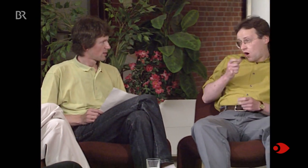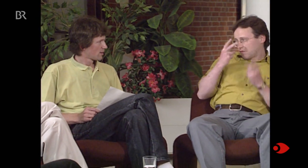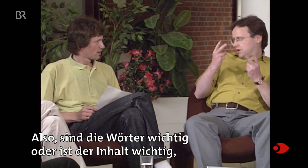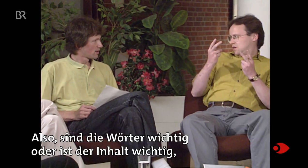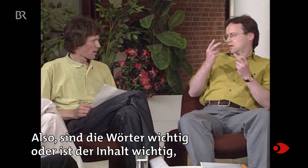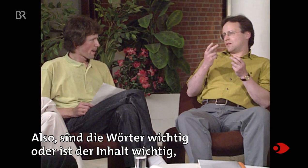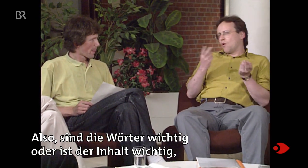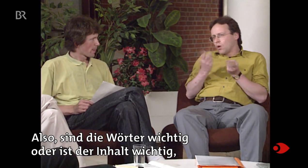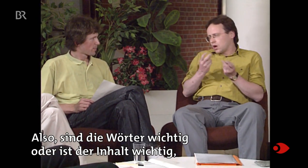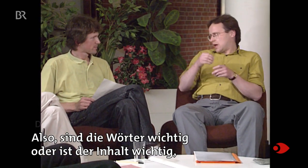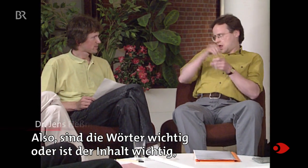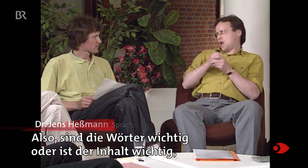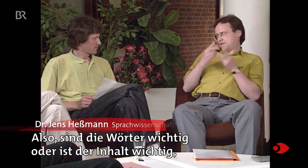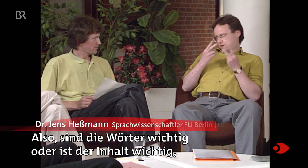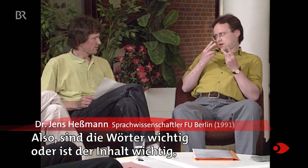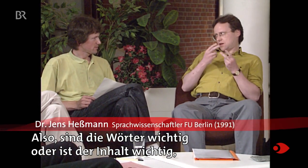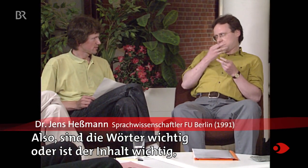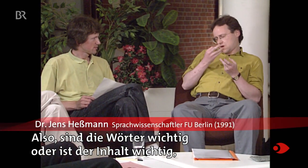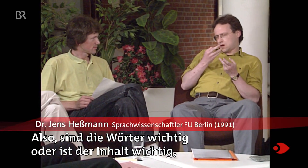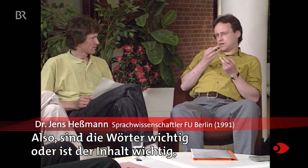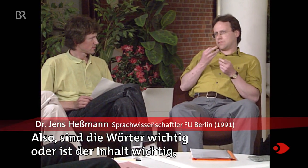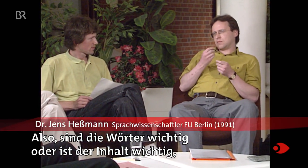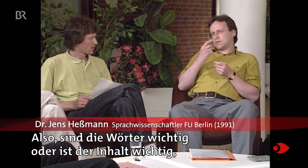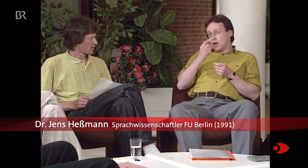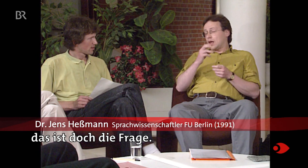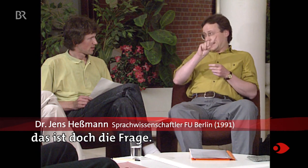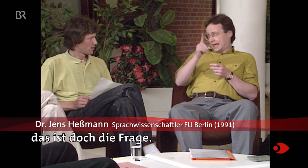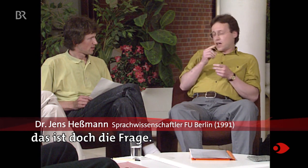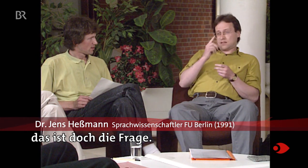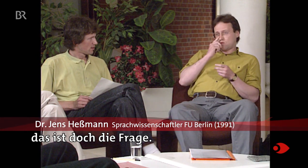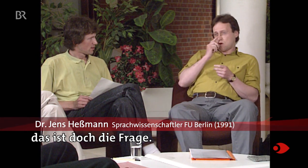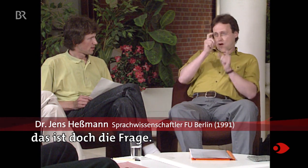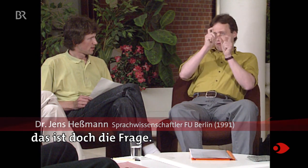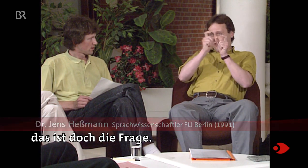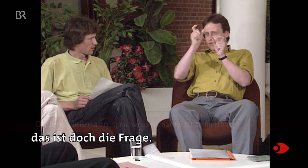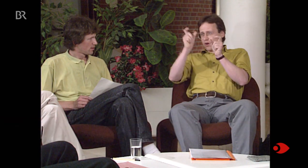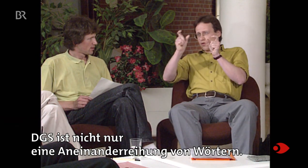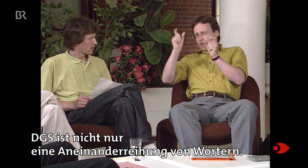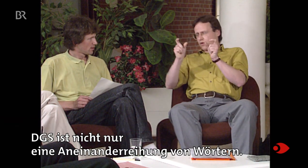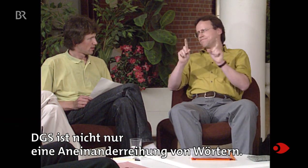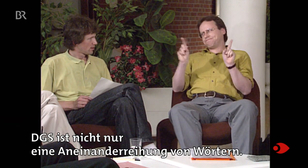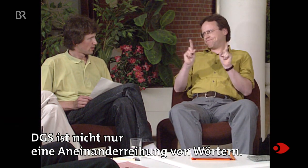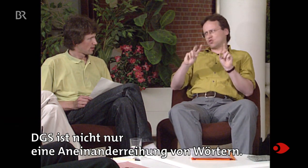Also sind die Wörter wichtig oder ist der Inhalt wichtig? Das ist doch die Frage. DGS ist nicht nur eine